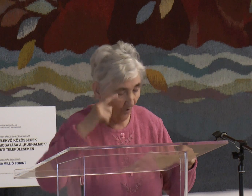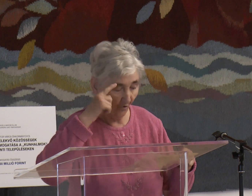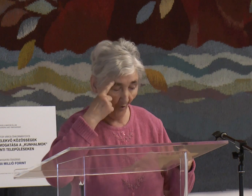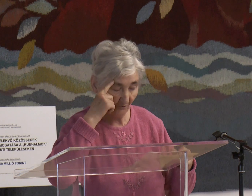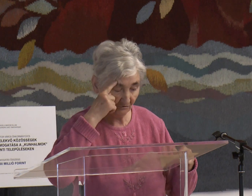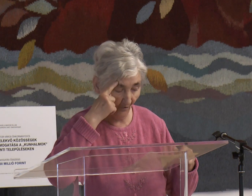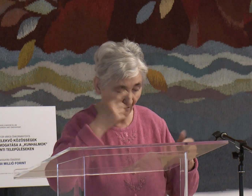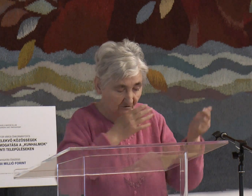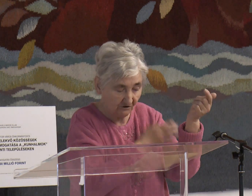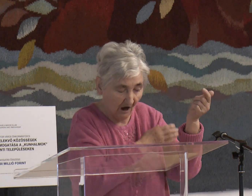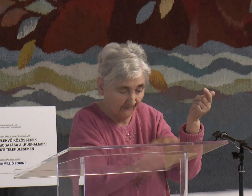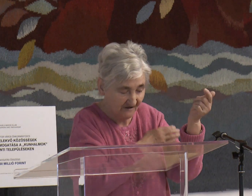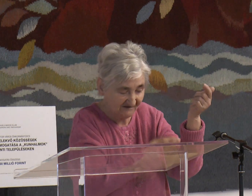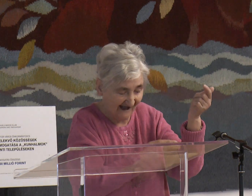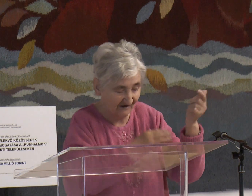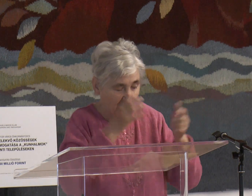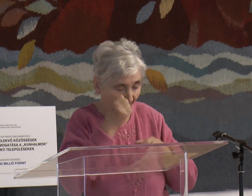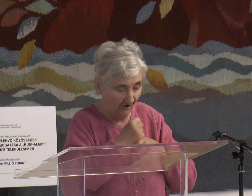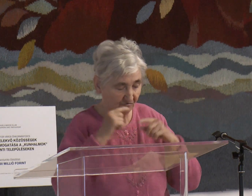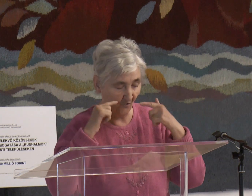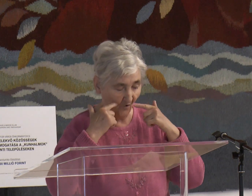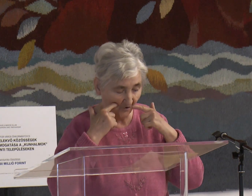Könnyei boldogság eső.